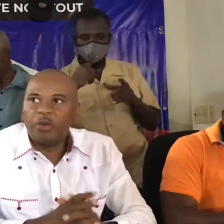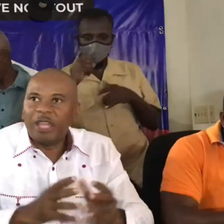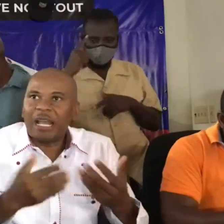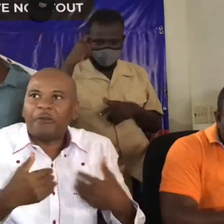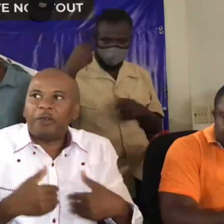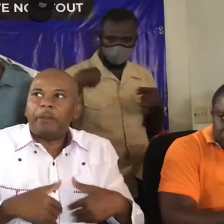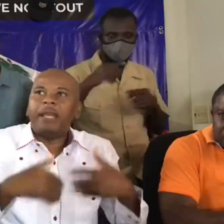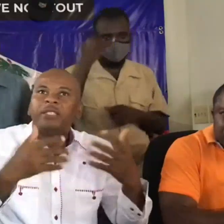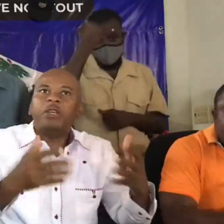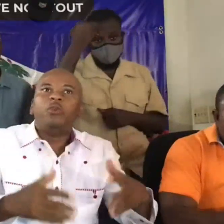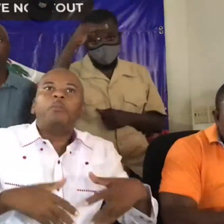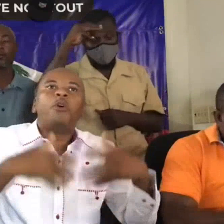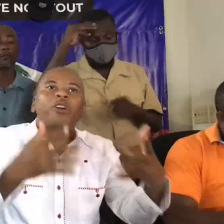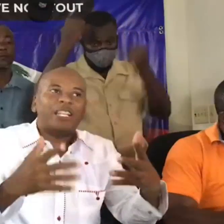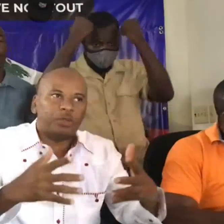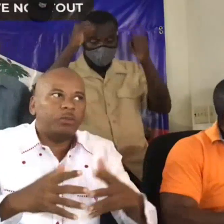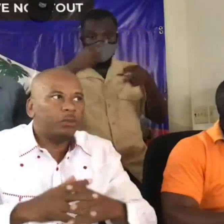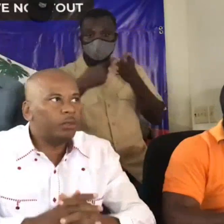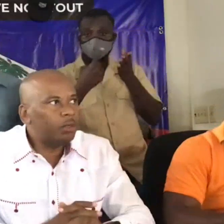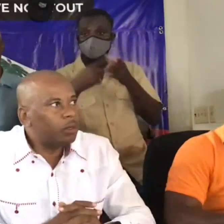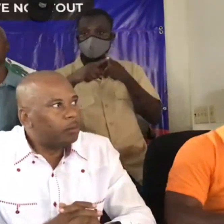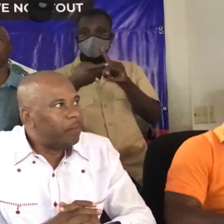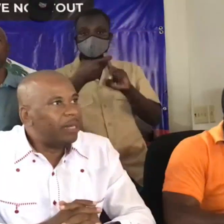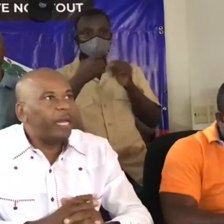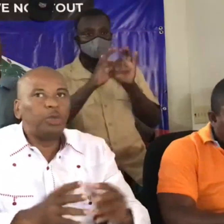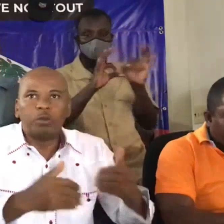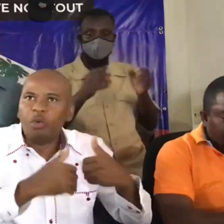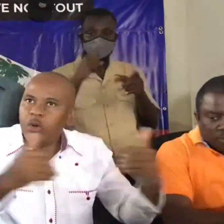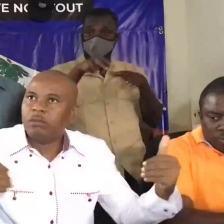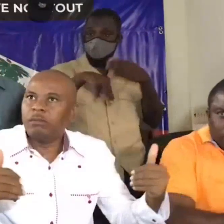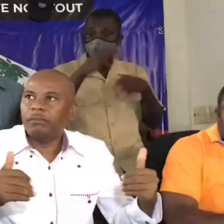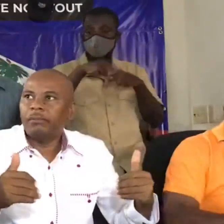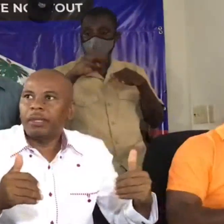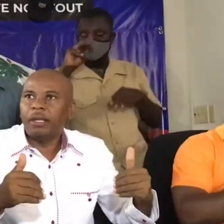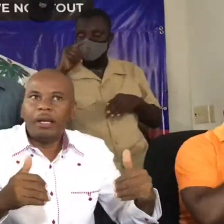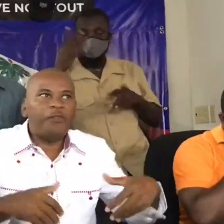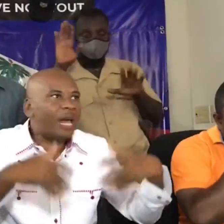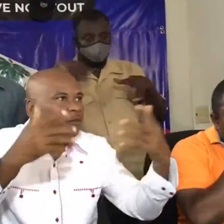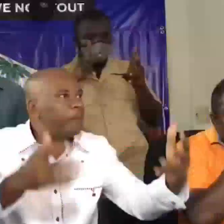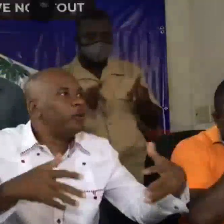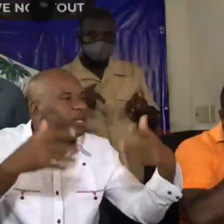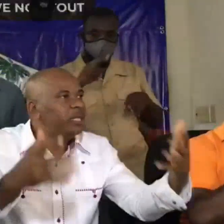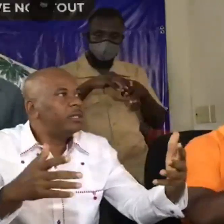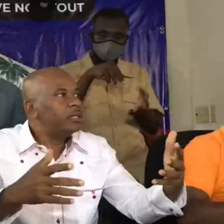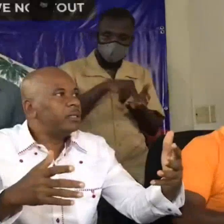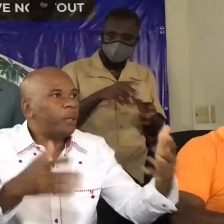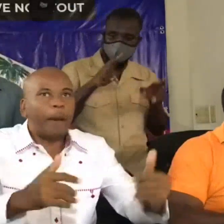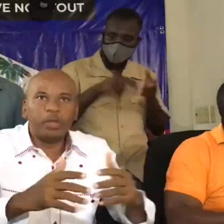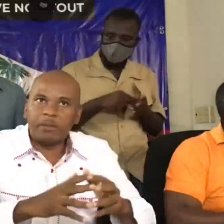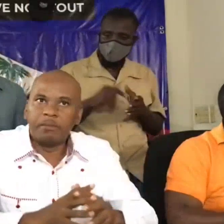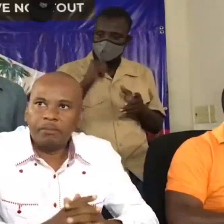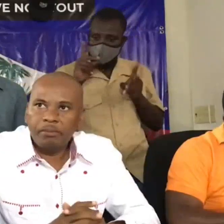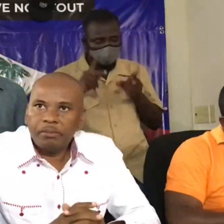Parce que Jovenel a fait peuple haïtien une provocation. Malgré tout le monde lever la voix pour dire que